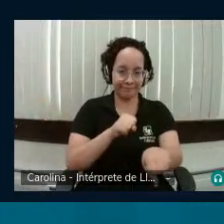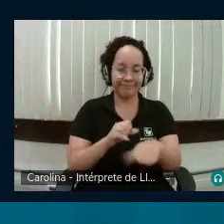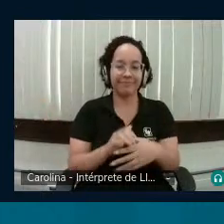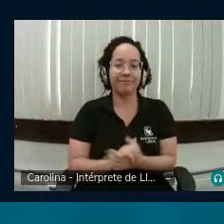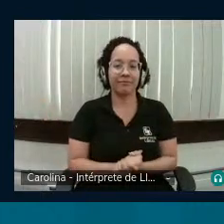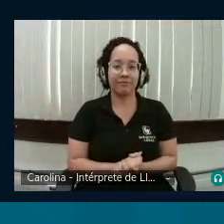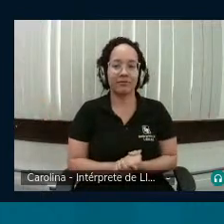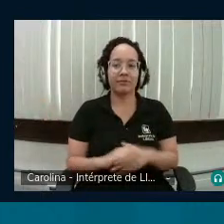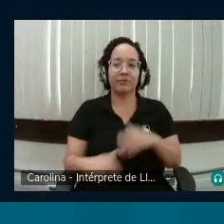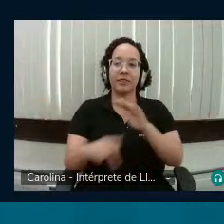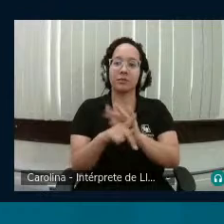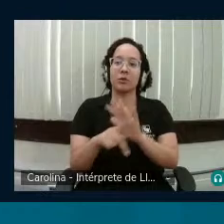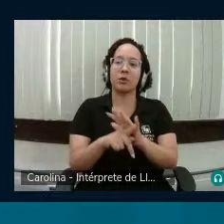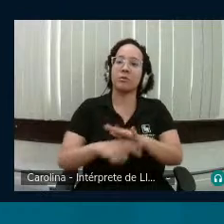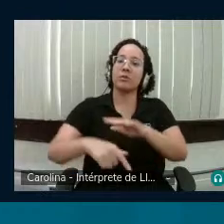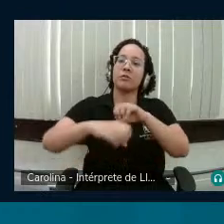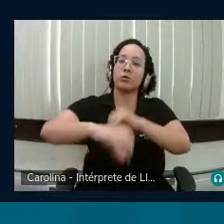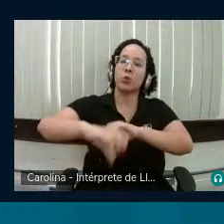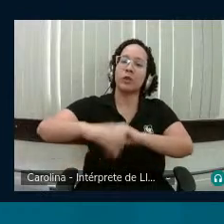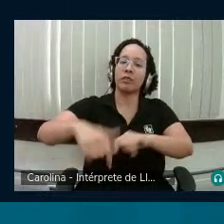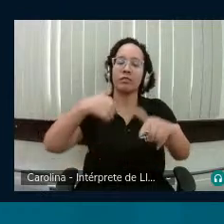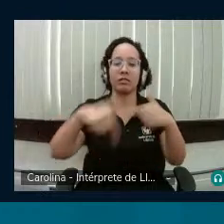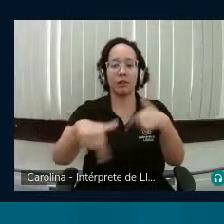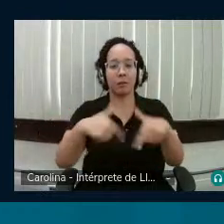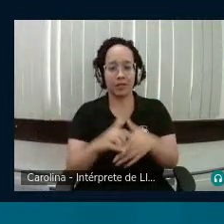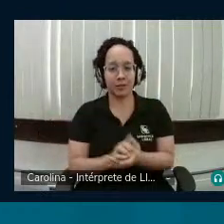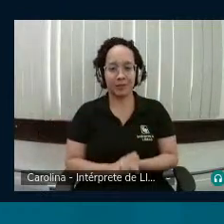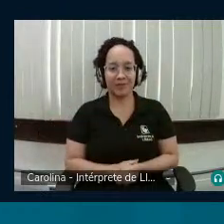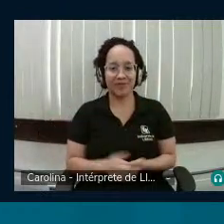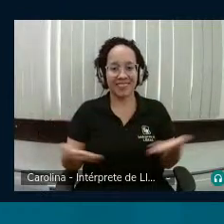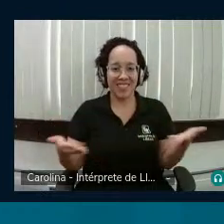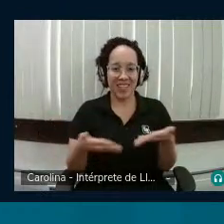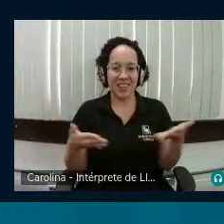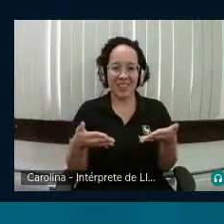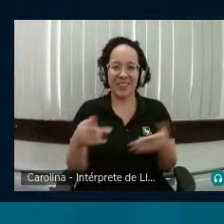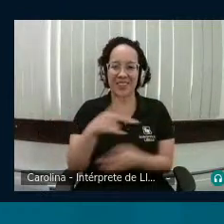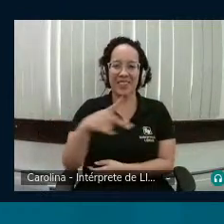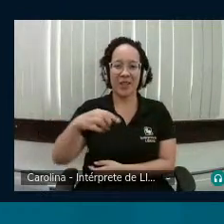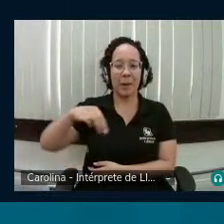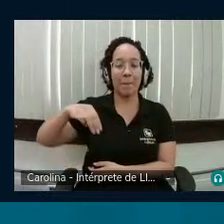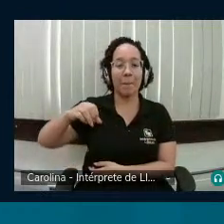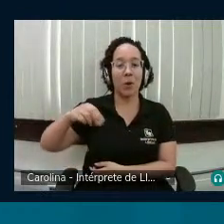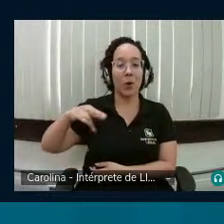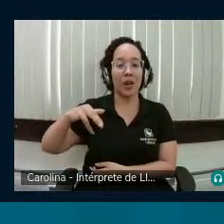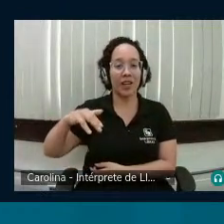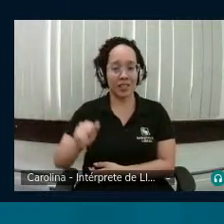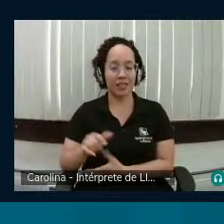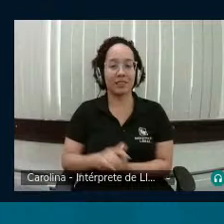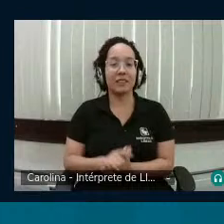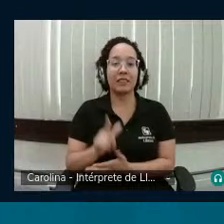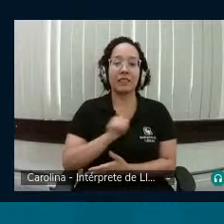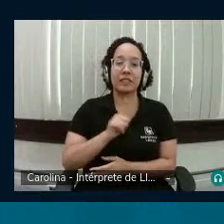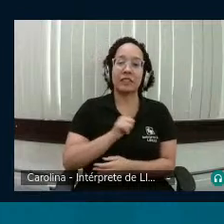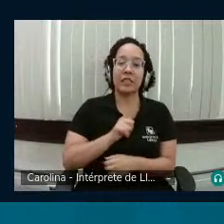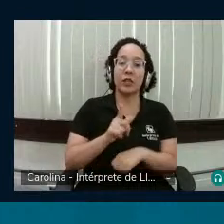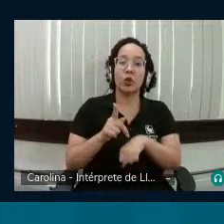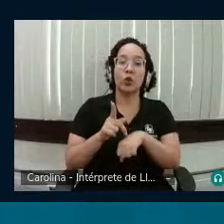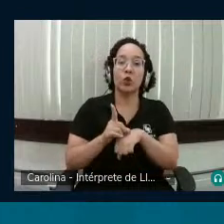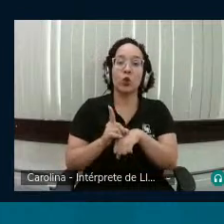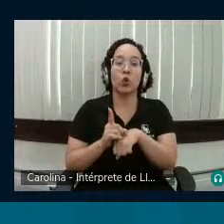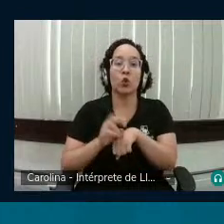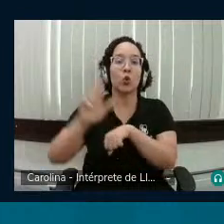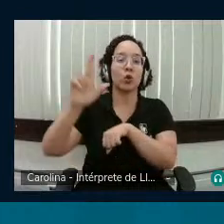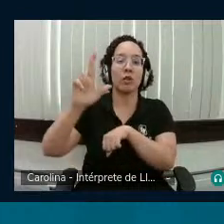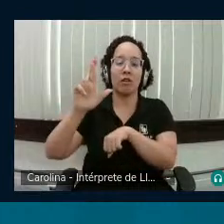da educação para o trabalho. Então, apresentando a professora Mônica, a professora possui pós-doutorado na Faculdade de Educação da